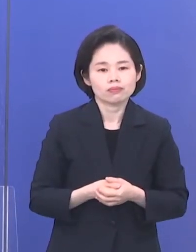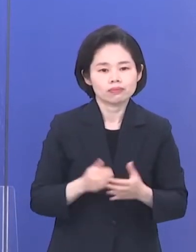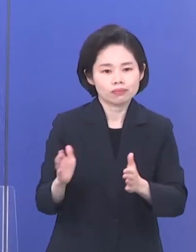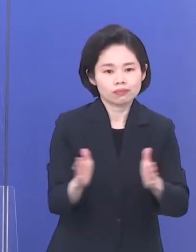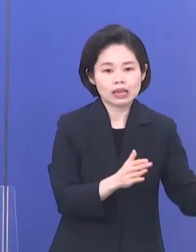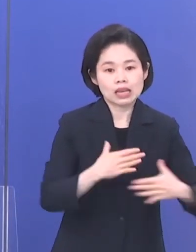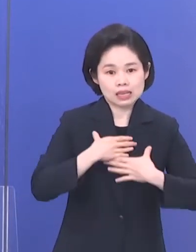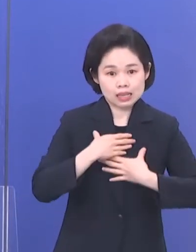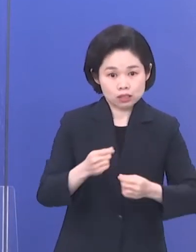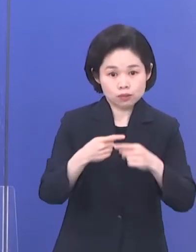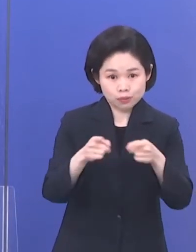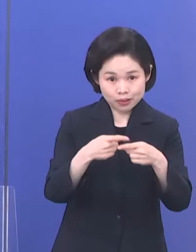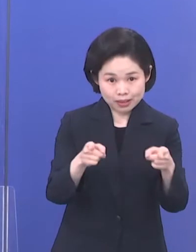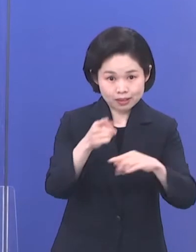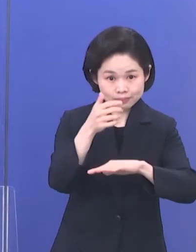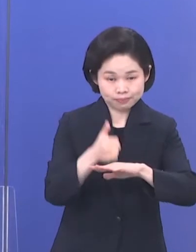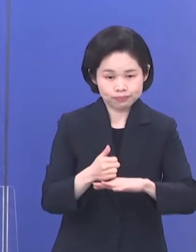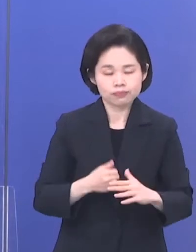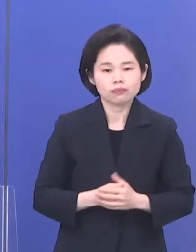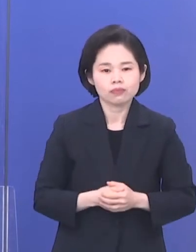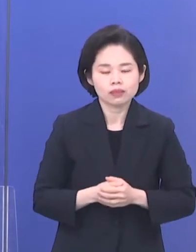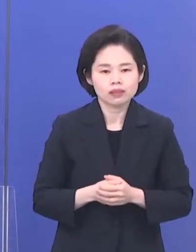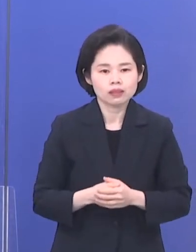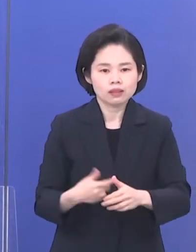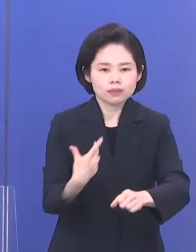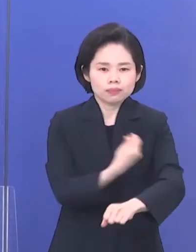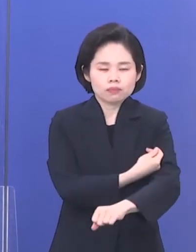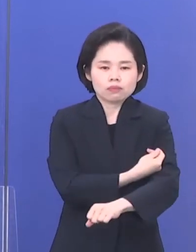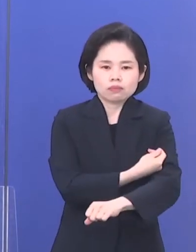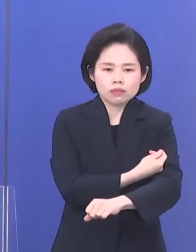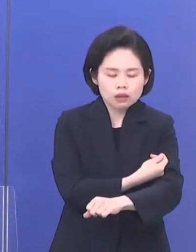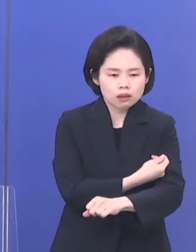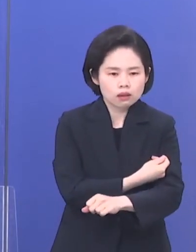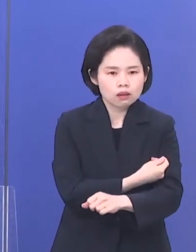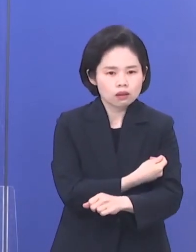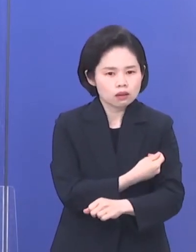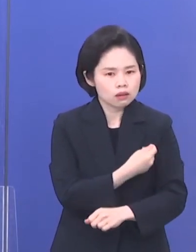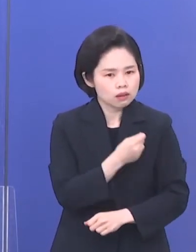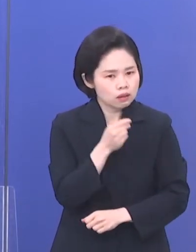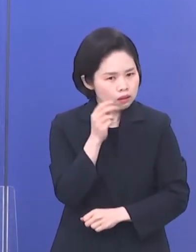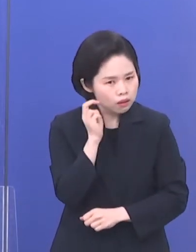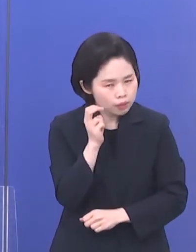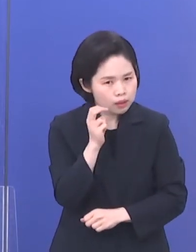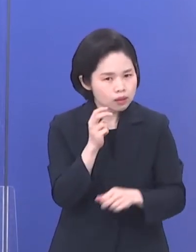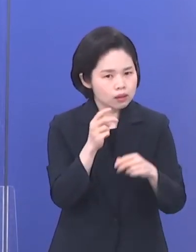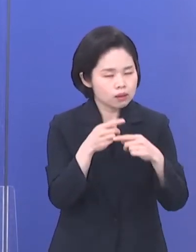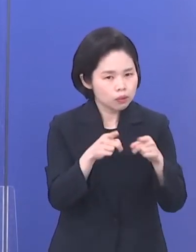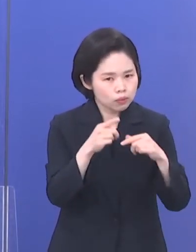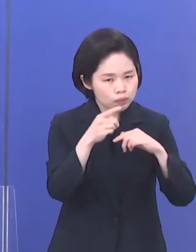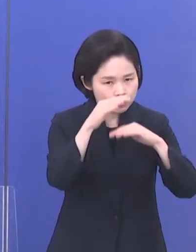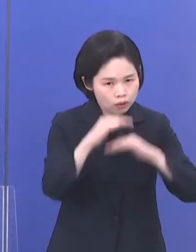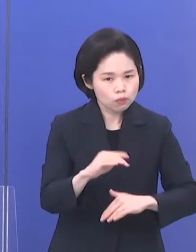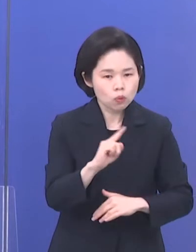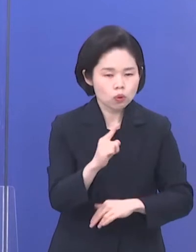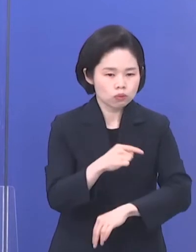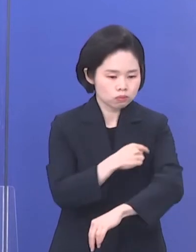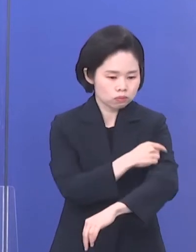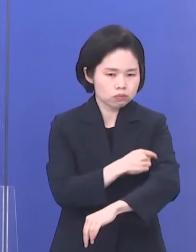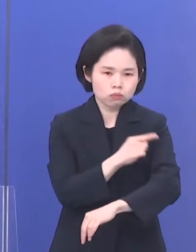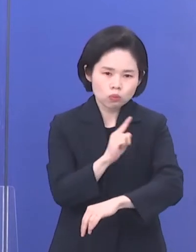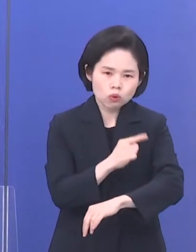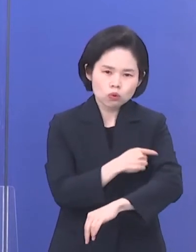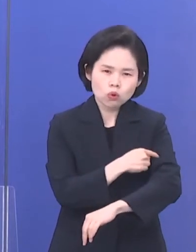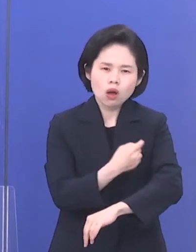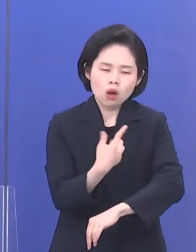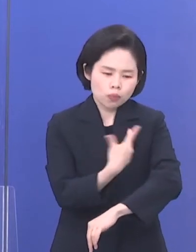안전성 부분입니다. 백신 접종 후 예측되는 이상 사례로 국소 반응은 주사